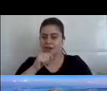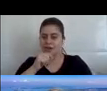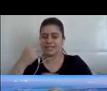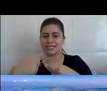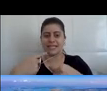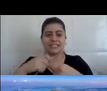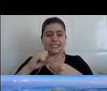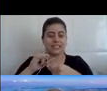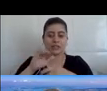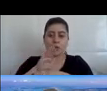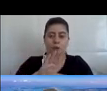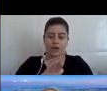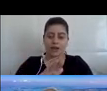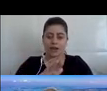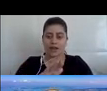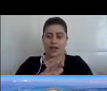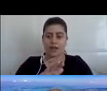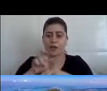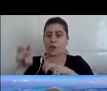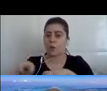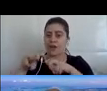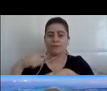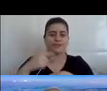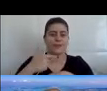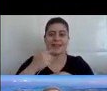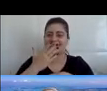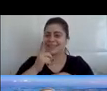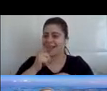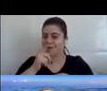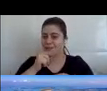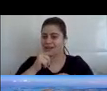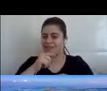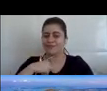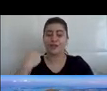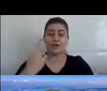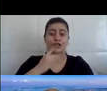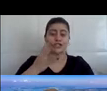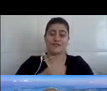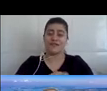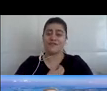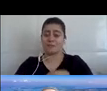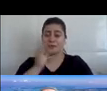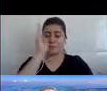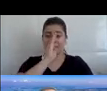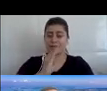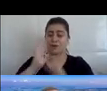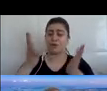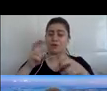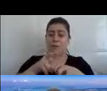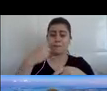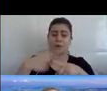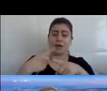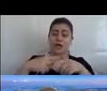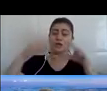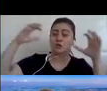demanda hídrica no rural, a gente não vai ter água. E isso é um cenário que a gente já está vivendo muito no Brasil hoje, em função da ausência de